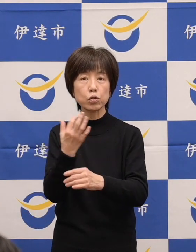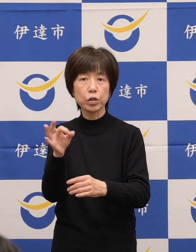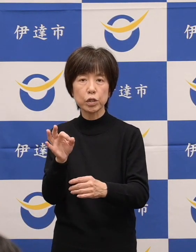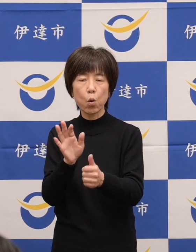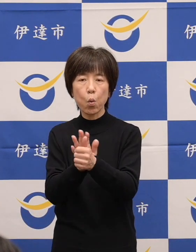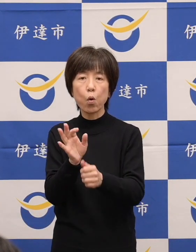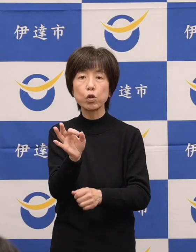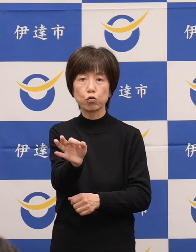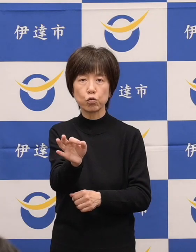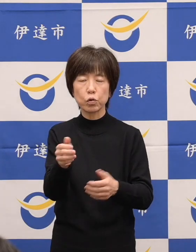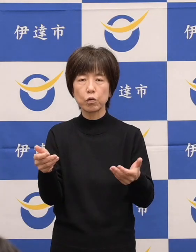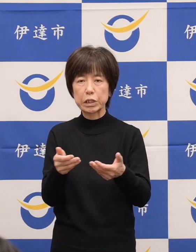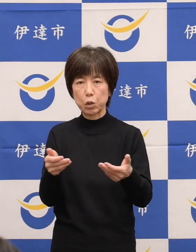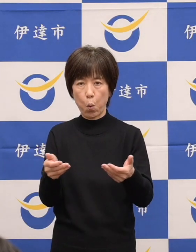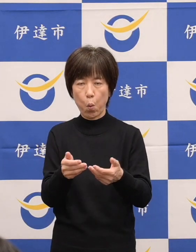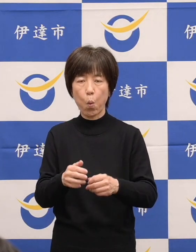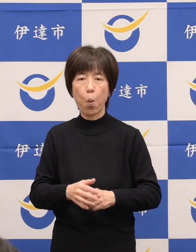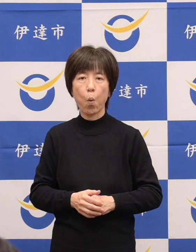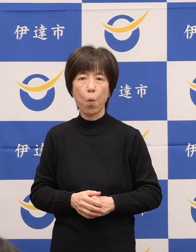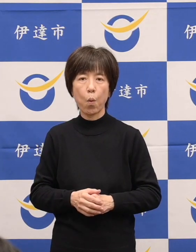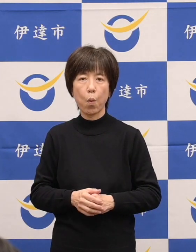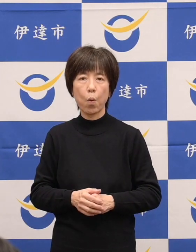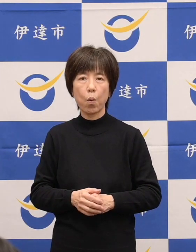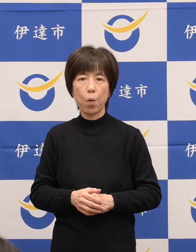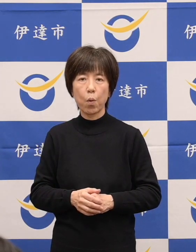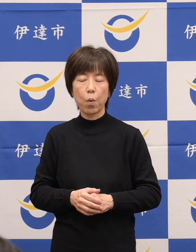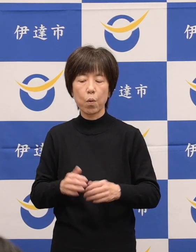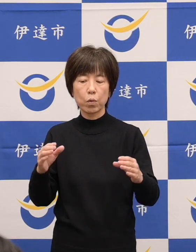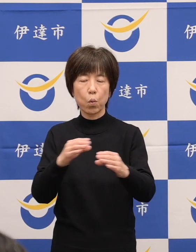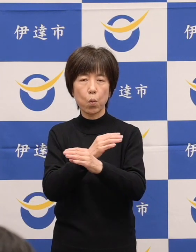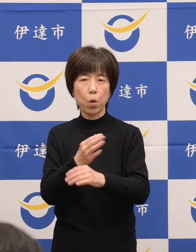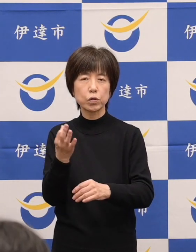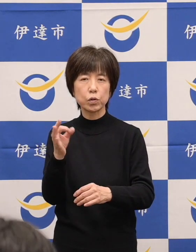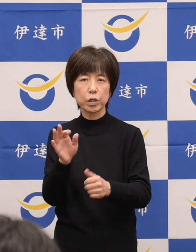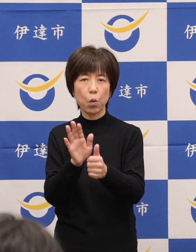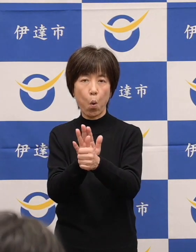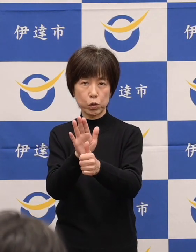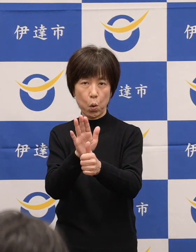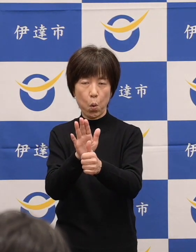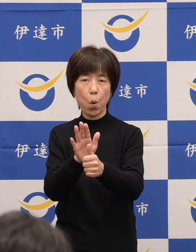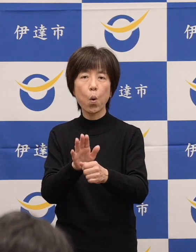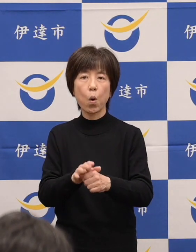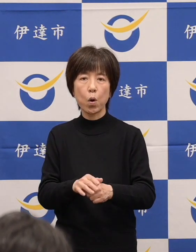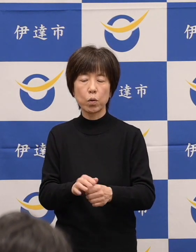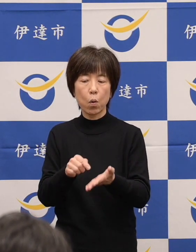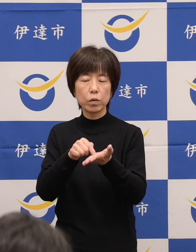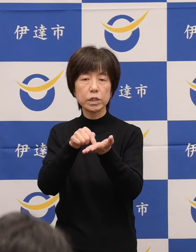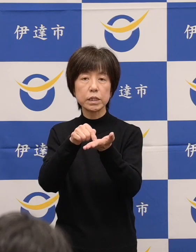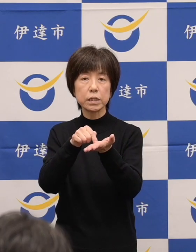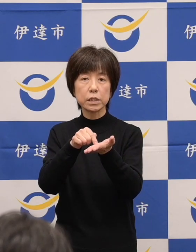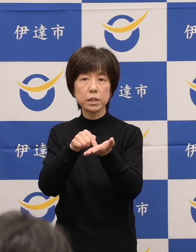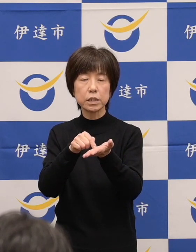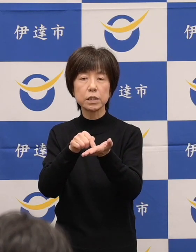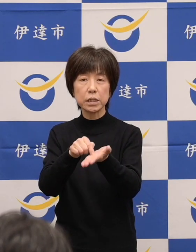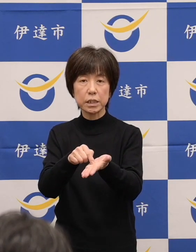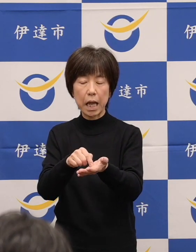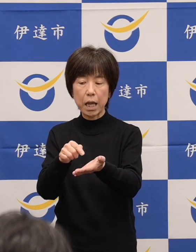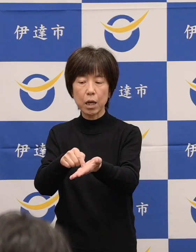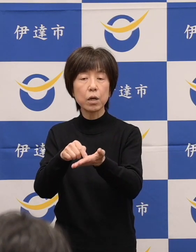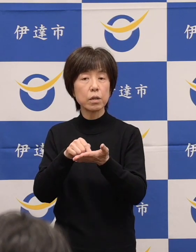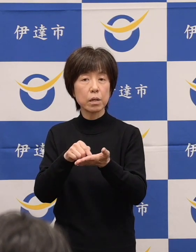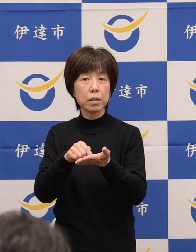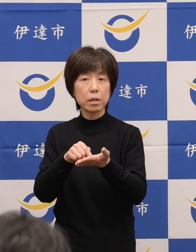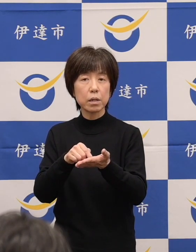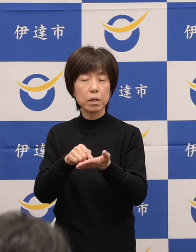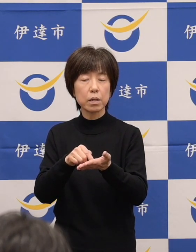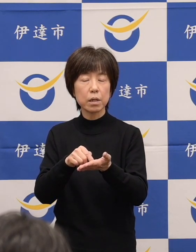という事業でございまして、この交通費の補助の申請を交付を受けている、受け